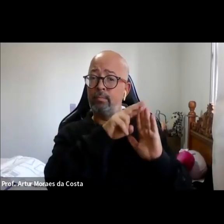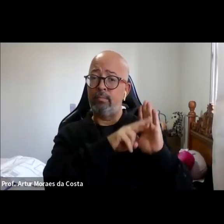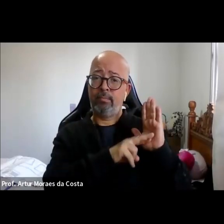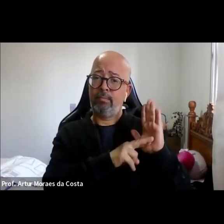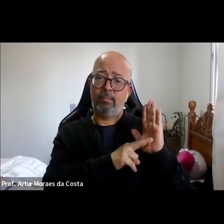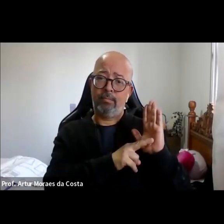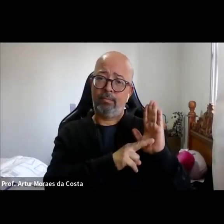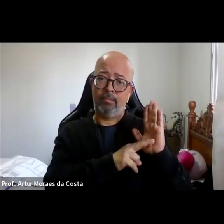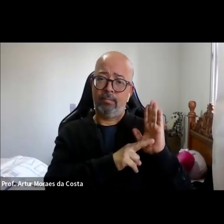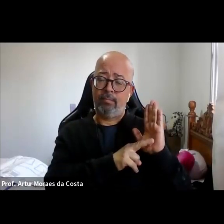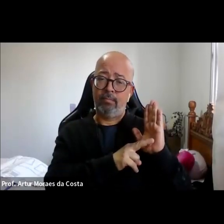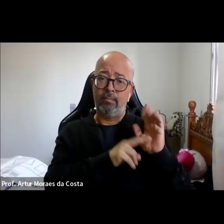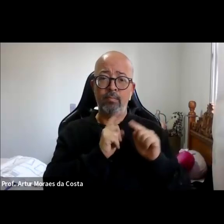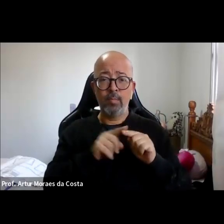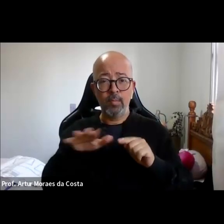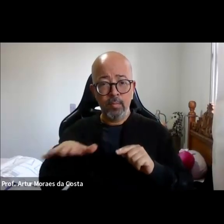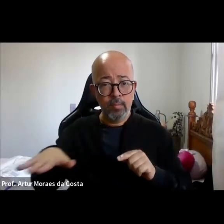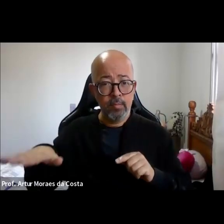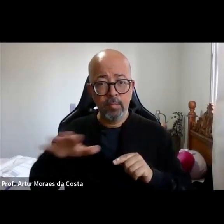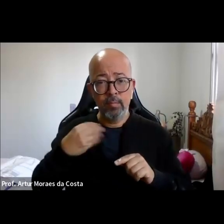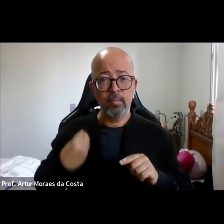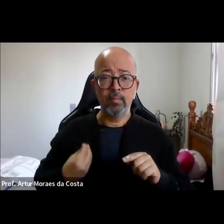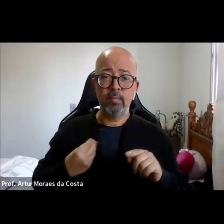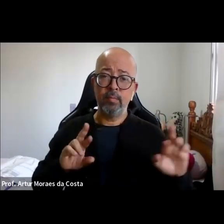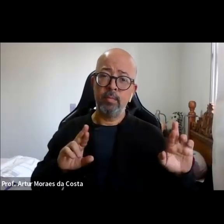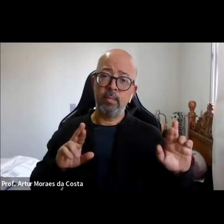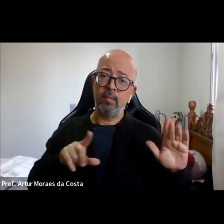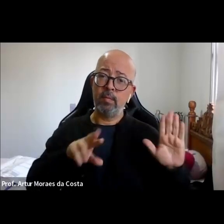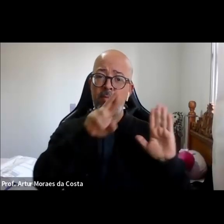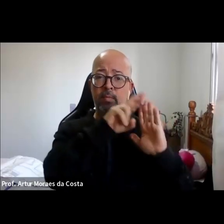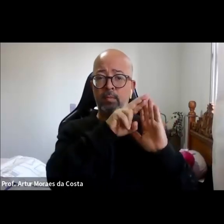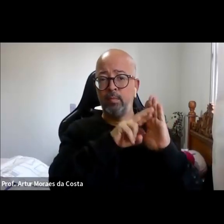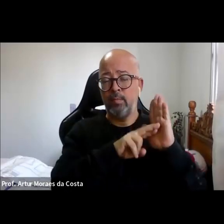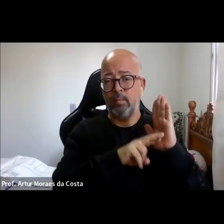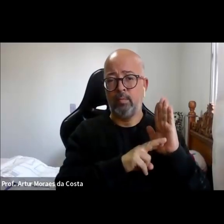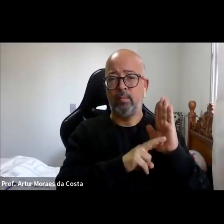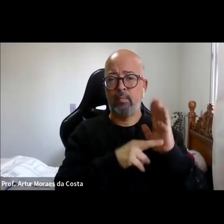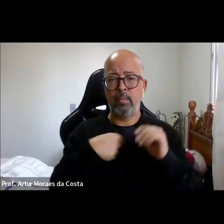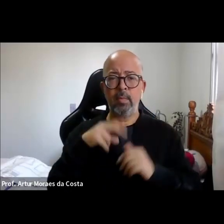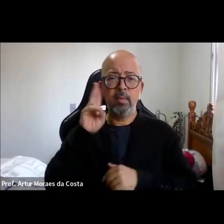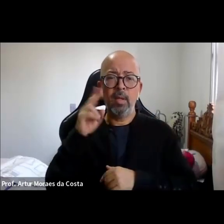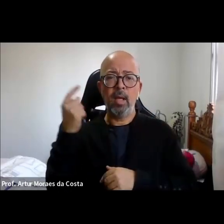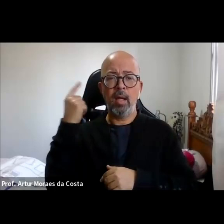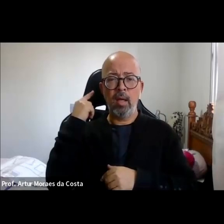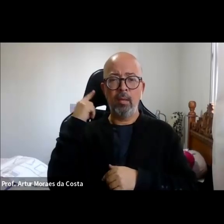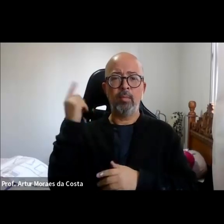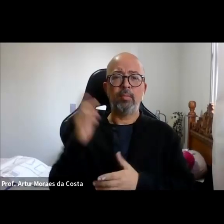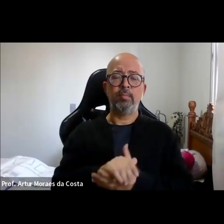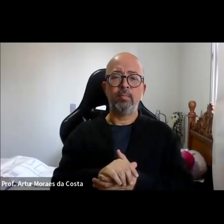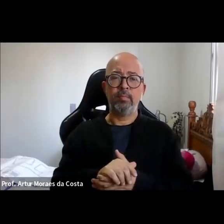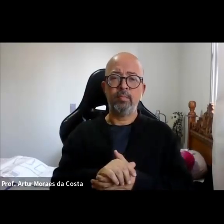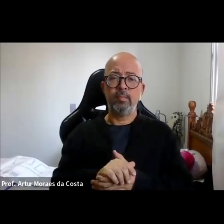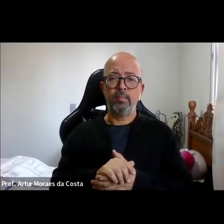María José cerpa en en Ecuador cuando estaba a punto de tomarse una fotografía Al pie de un